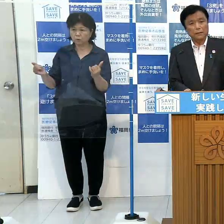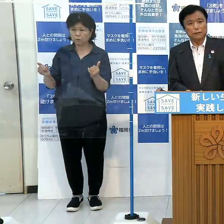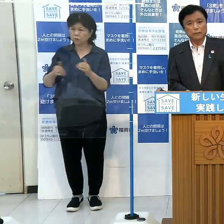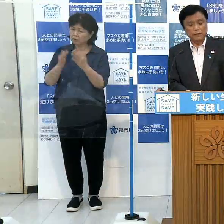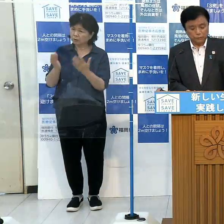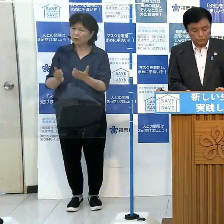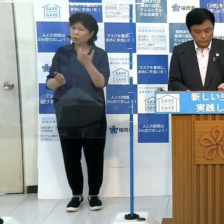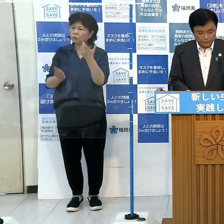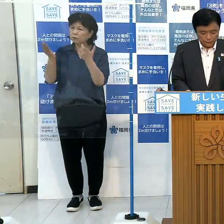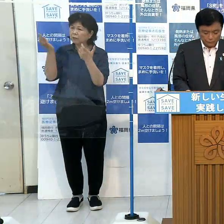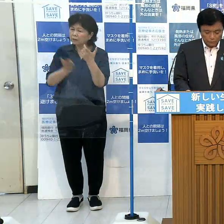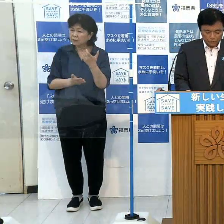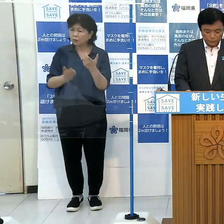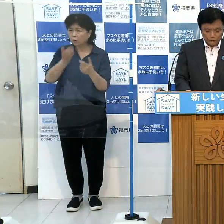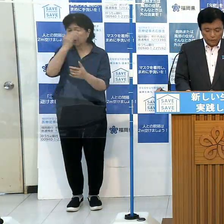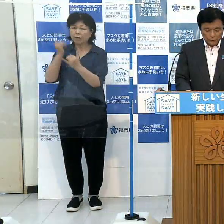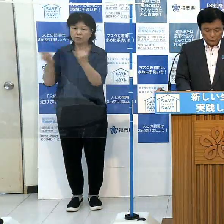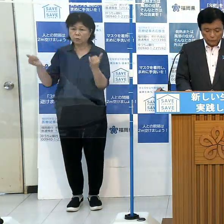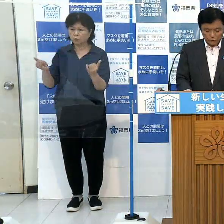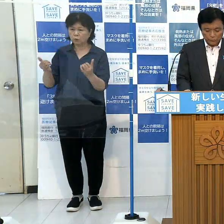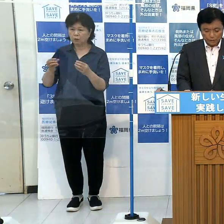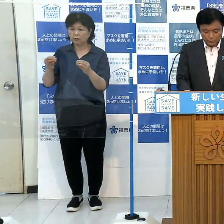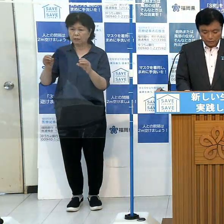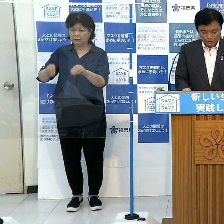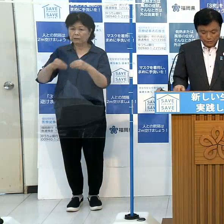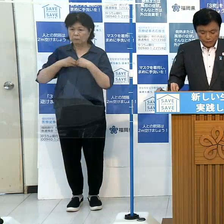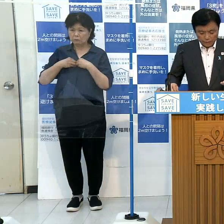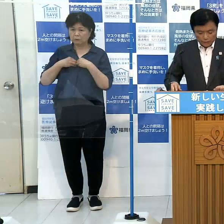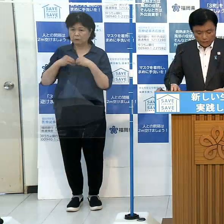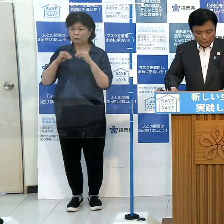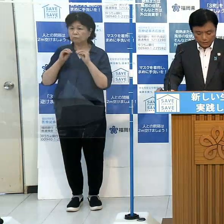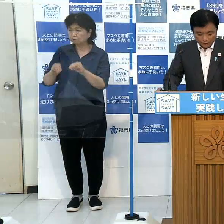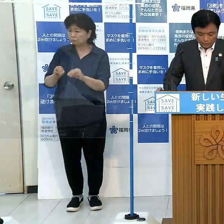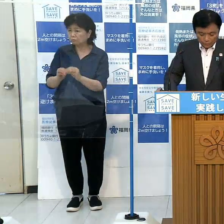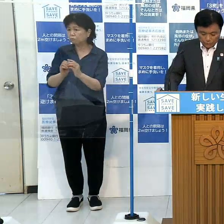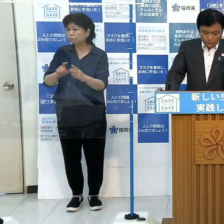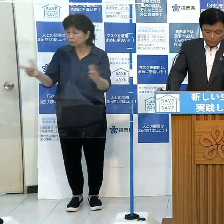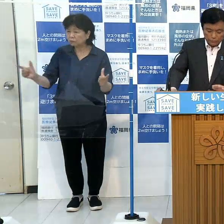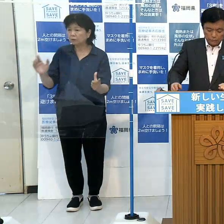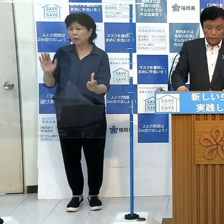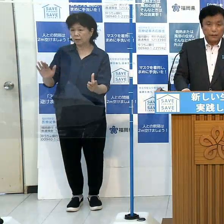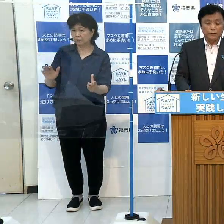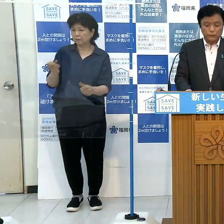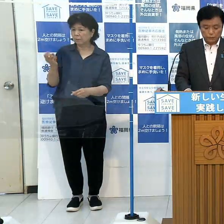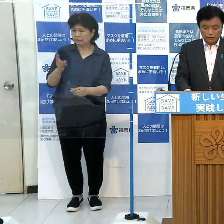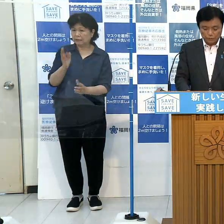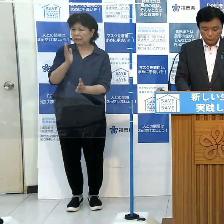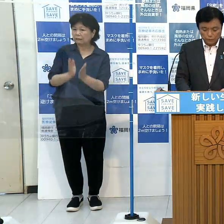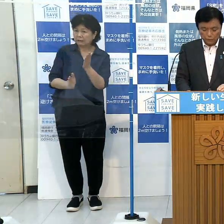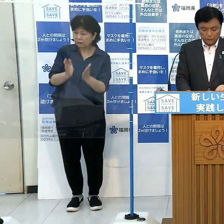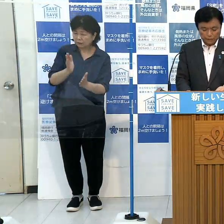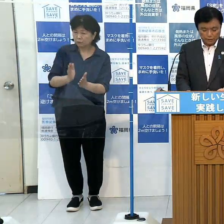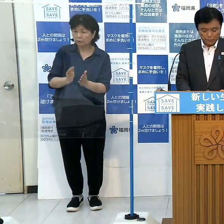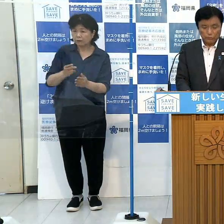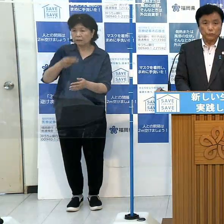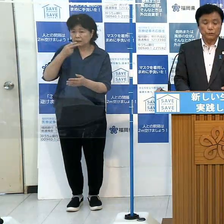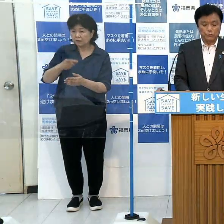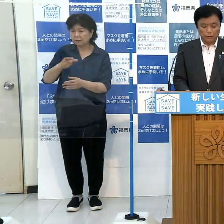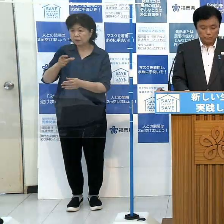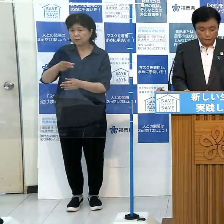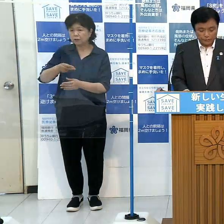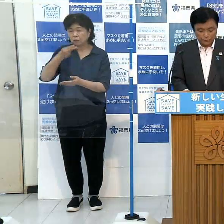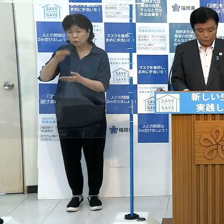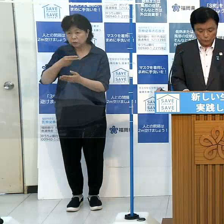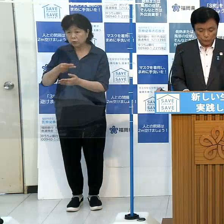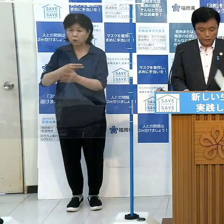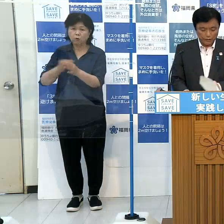が若い人になっているという状況でございますし、接待を伴う飲食店の感染という